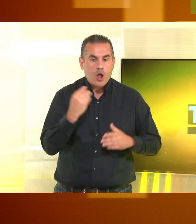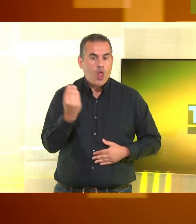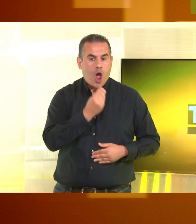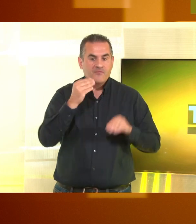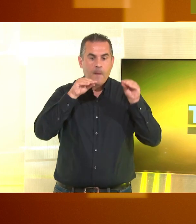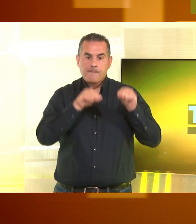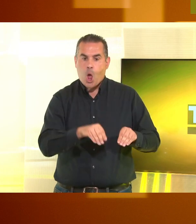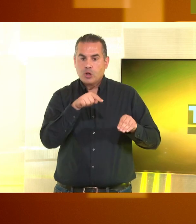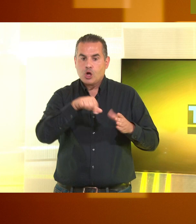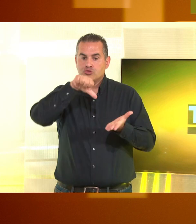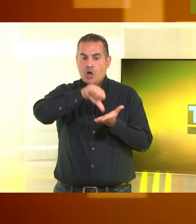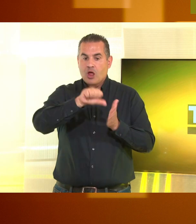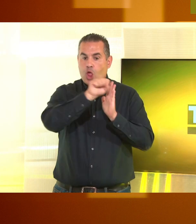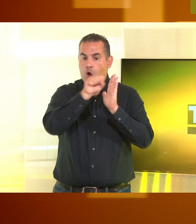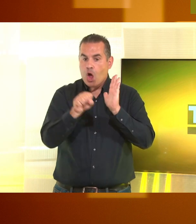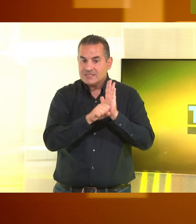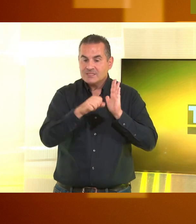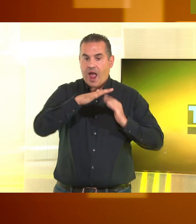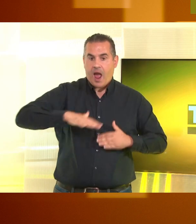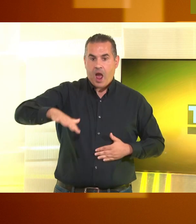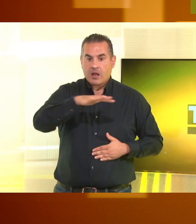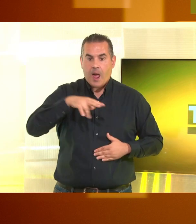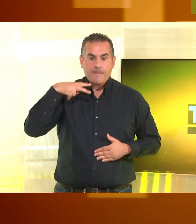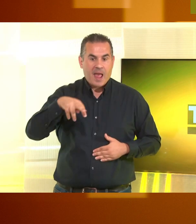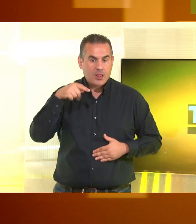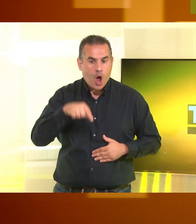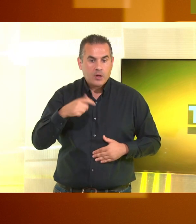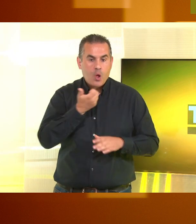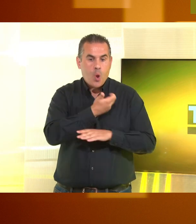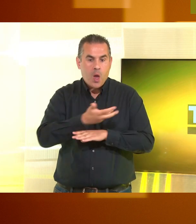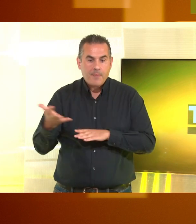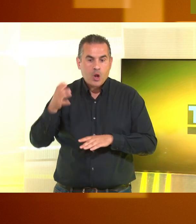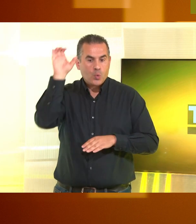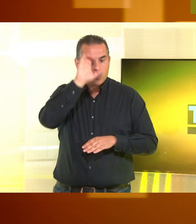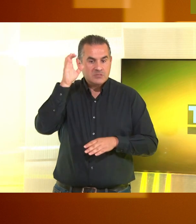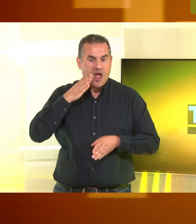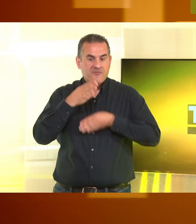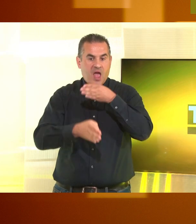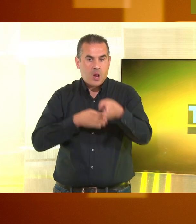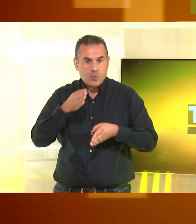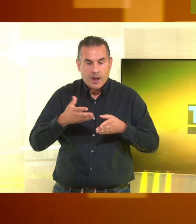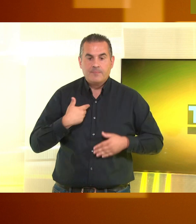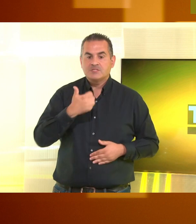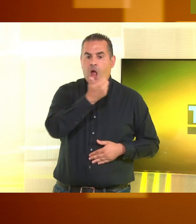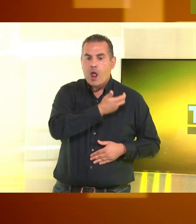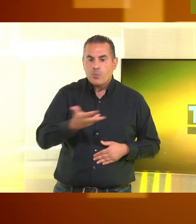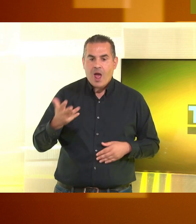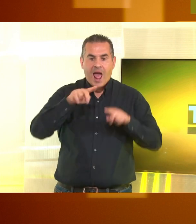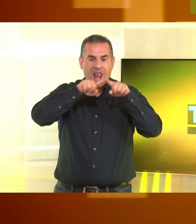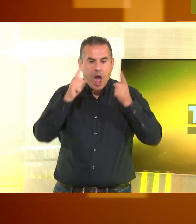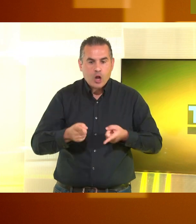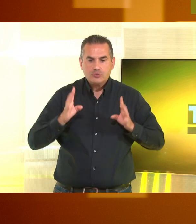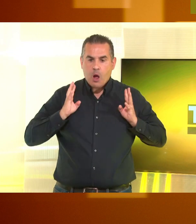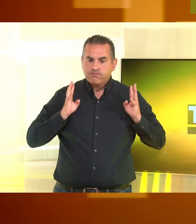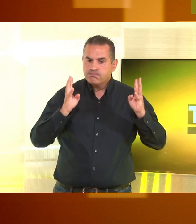ditta individuale è stato segnalato all'autorità giudiziaria per l'ipotesi di reato di commercio di prodotti contraffatti e ricettazione.